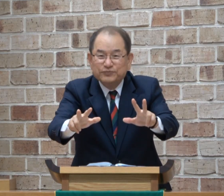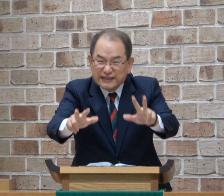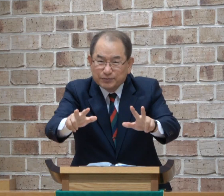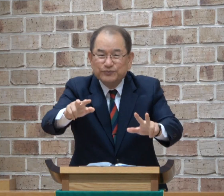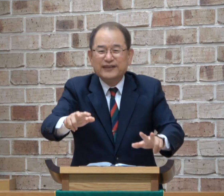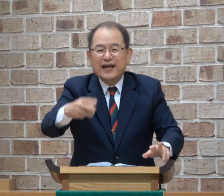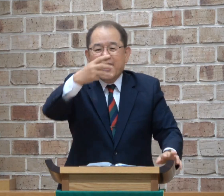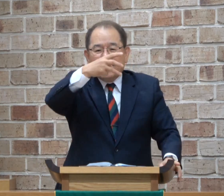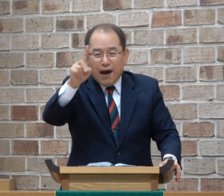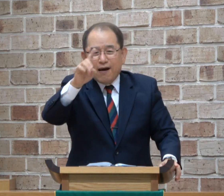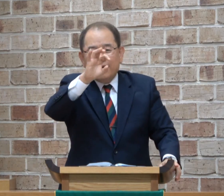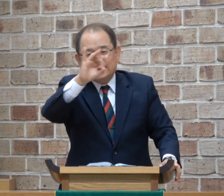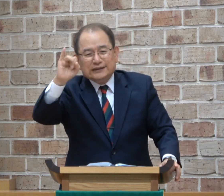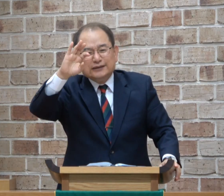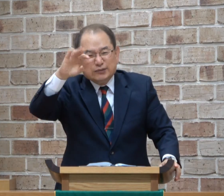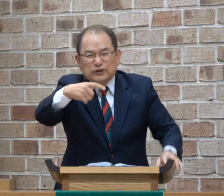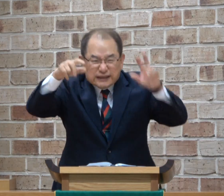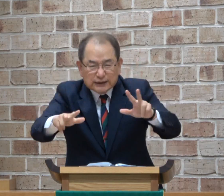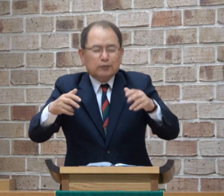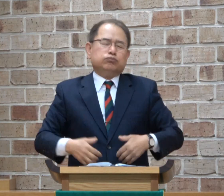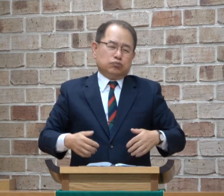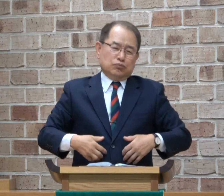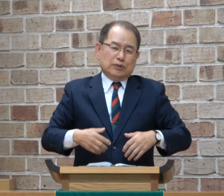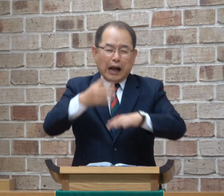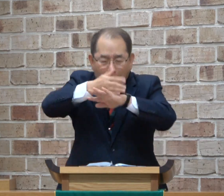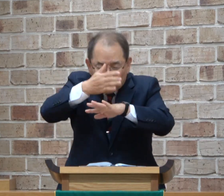타이밍이 바로 지금이어야 합니다. 지금 감사드려야 합니다.